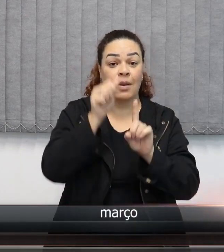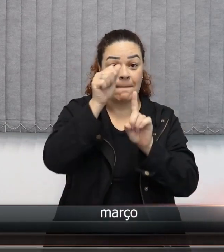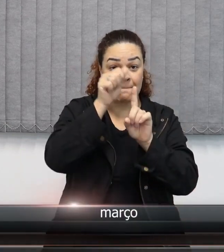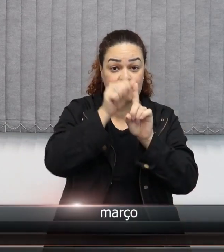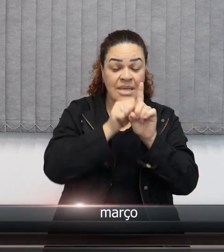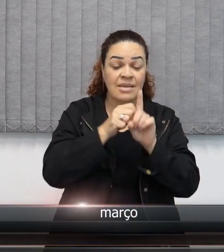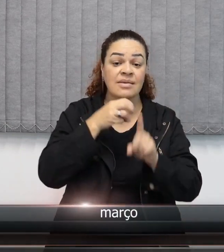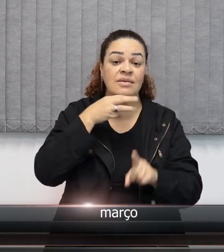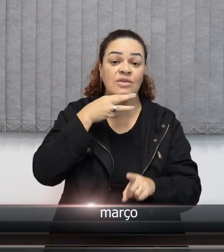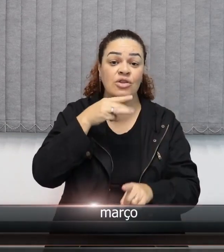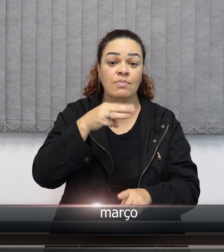março,